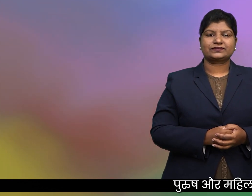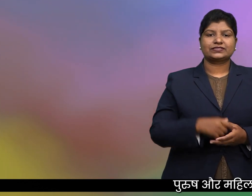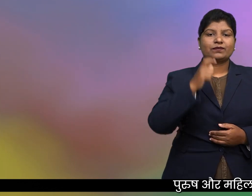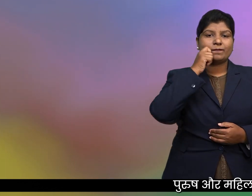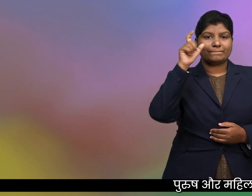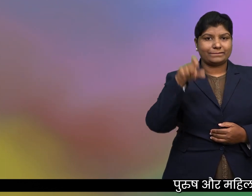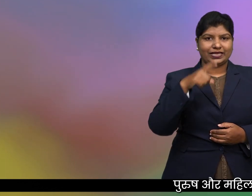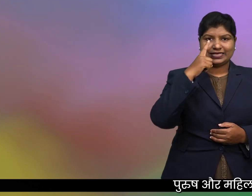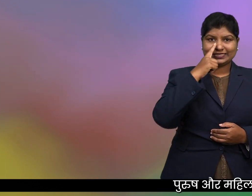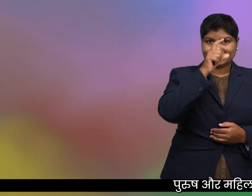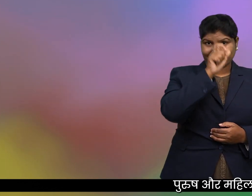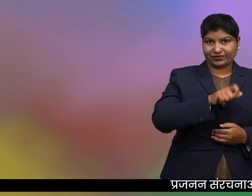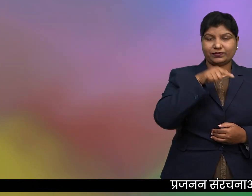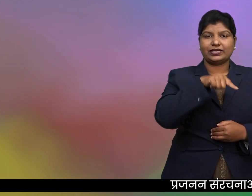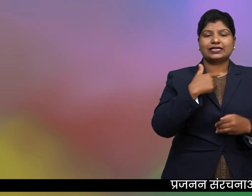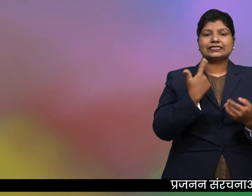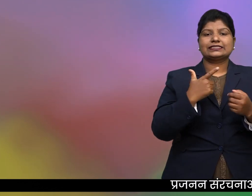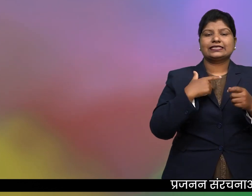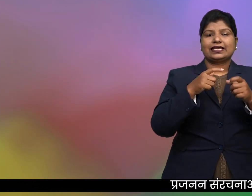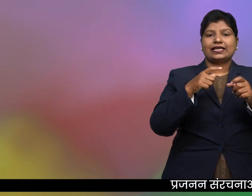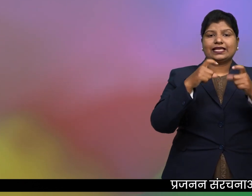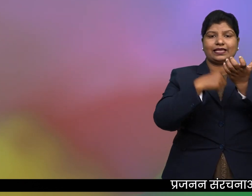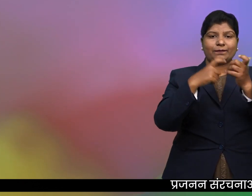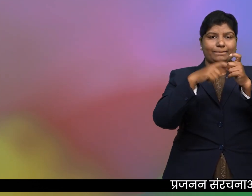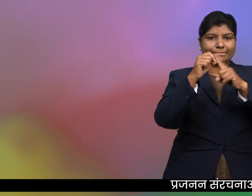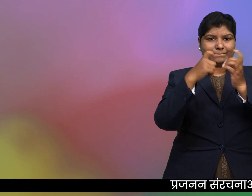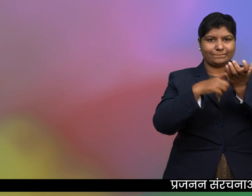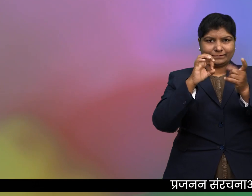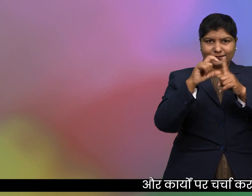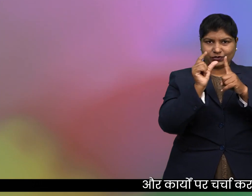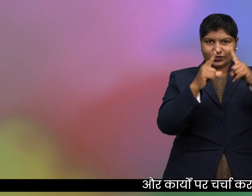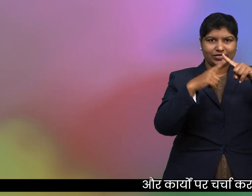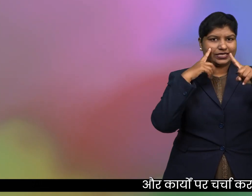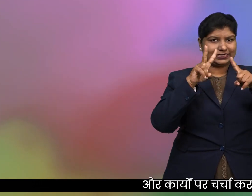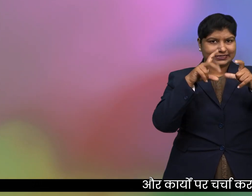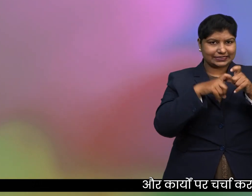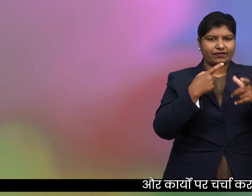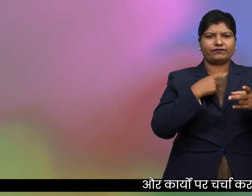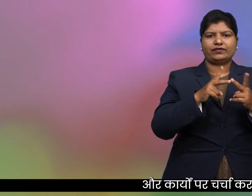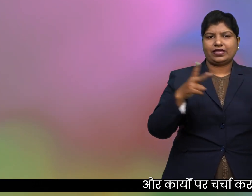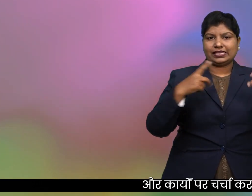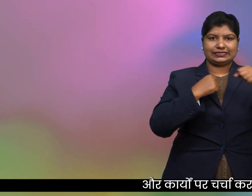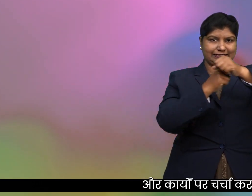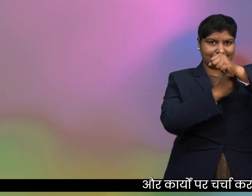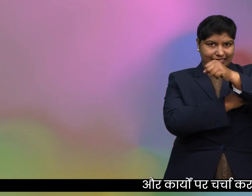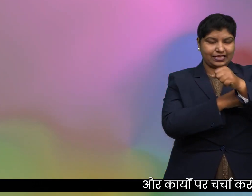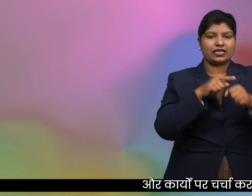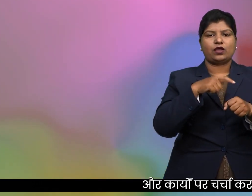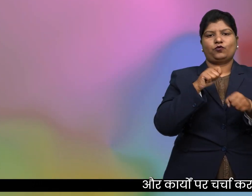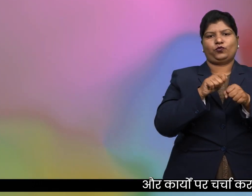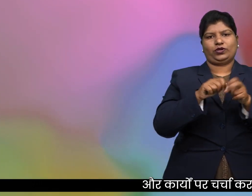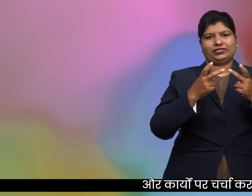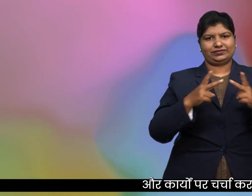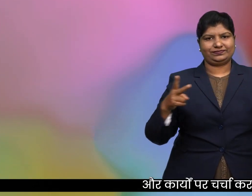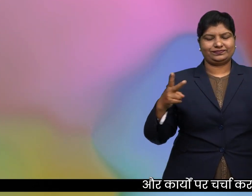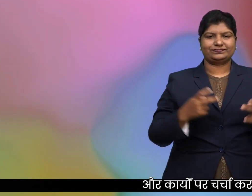पुरुष और महिला प्रजनन संरचनाओं और कार्यों पर चर्चा